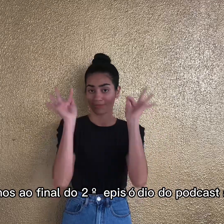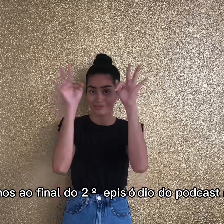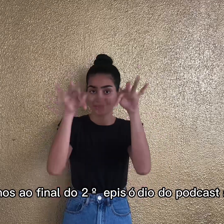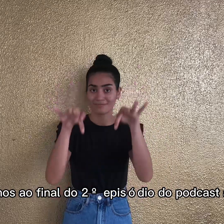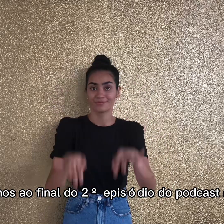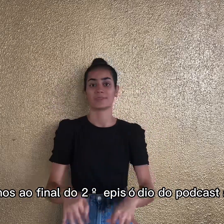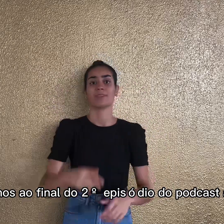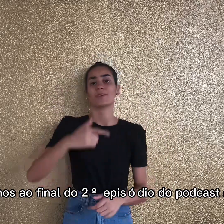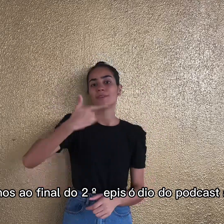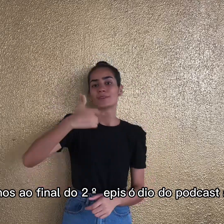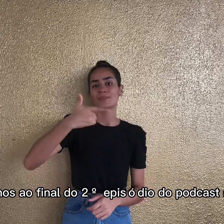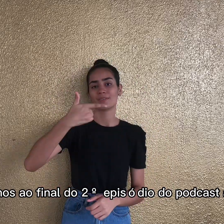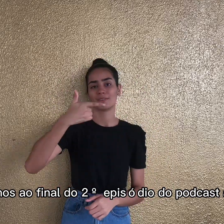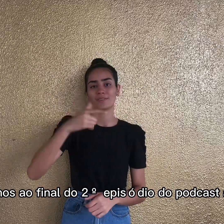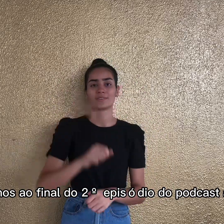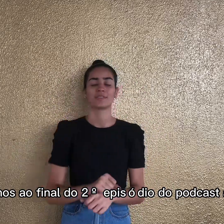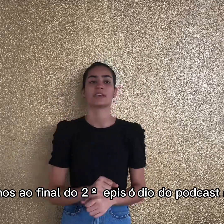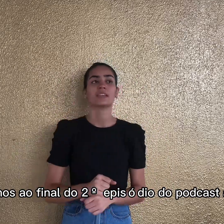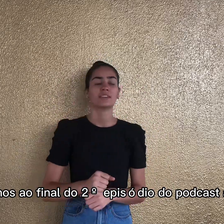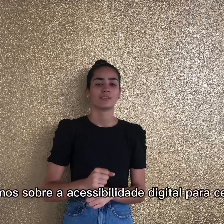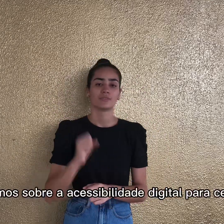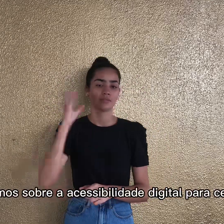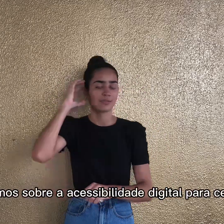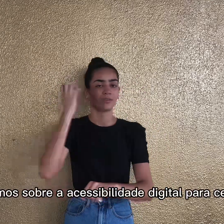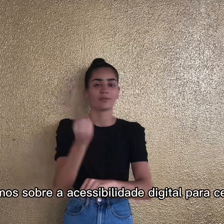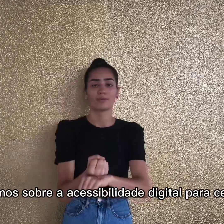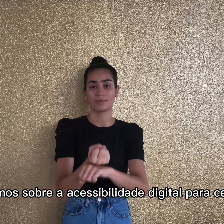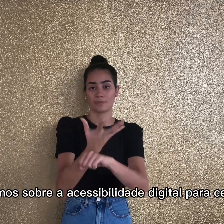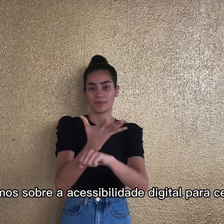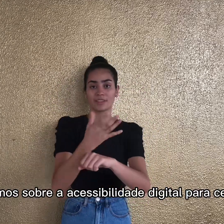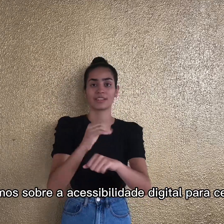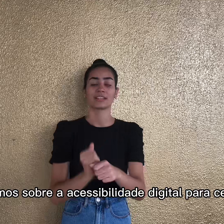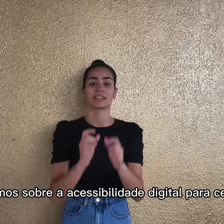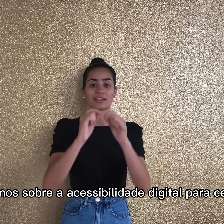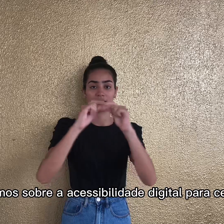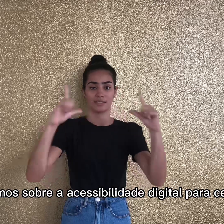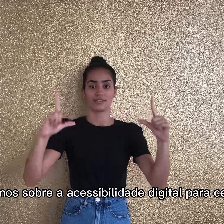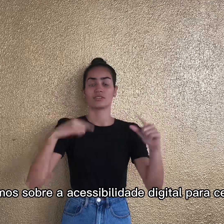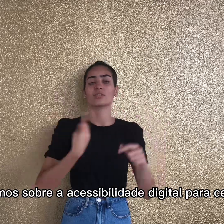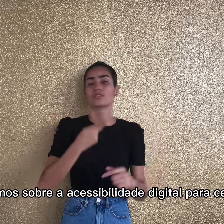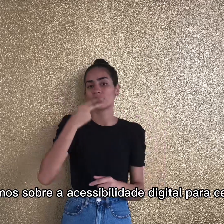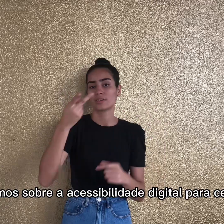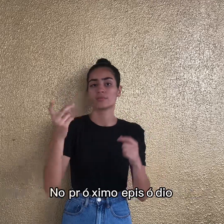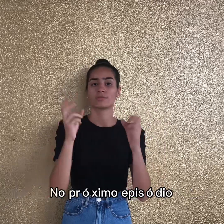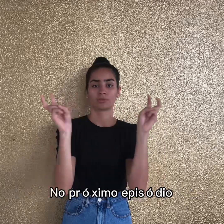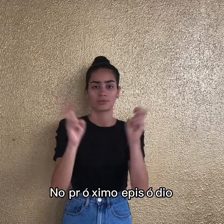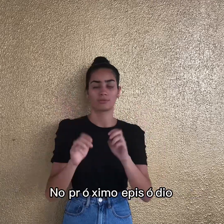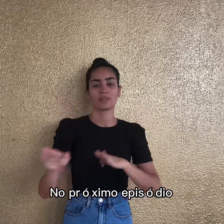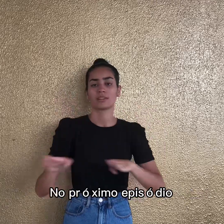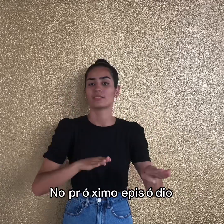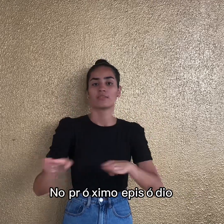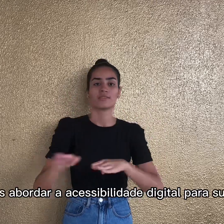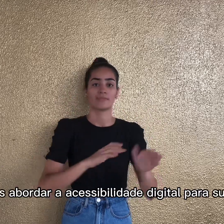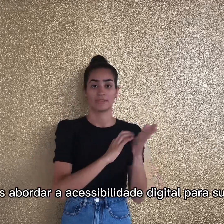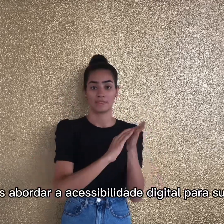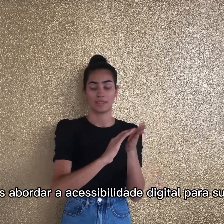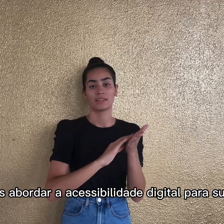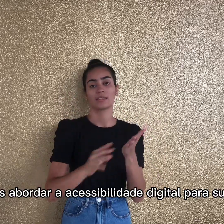segundo episódio do podcast Acesso. Falamos sobre a acessibilidade digital para cegos. No próximo episódio, vamos abordar